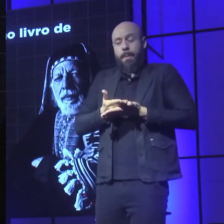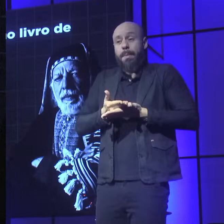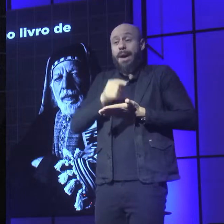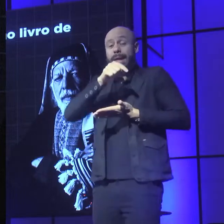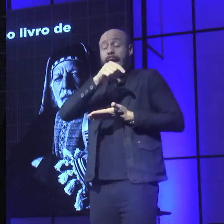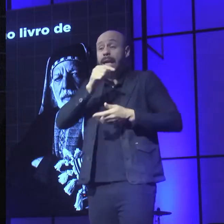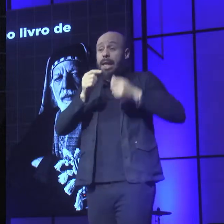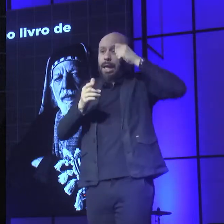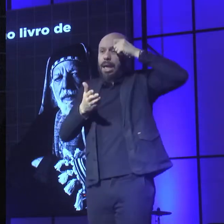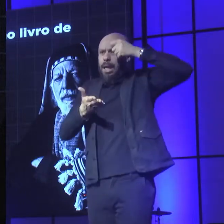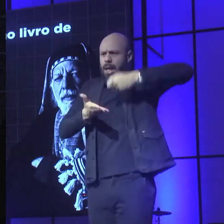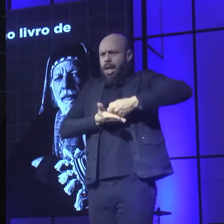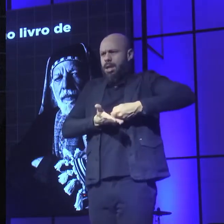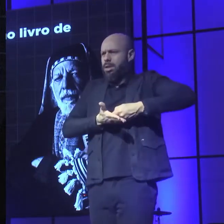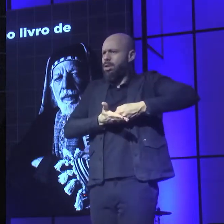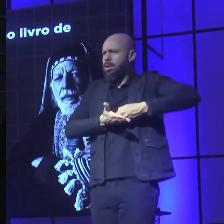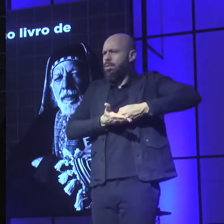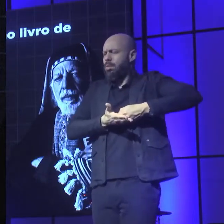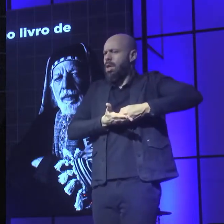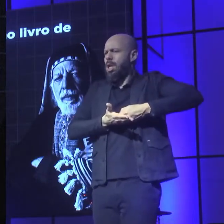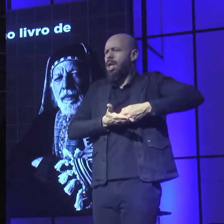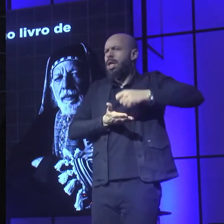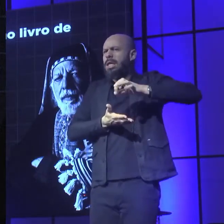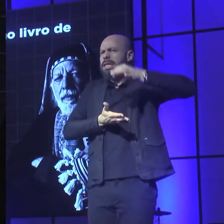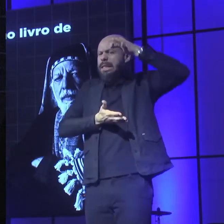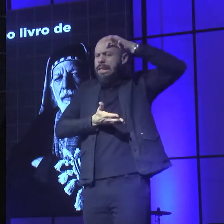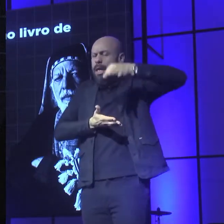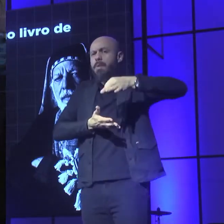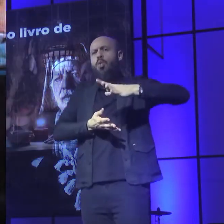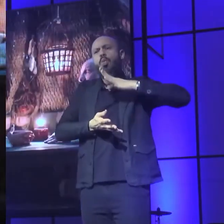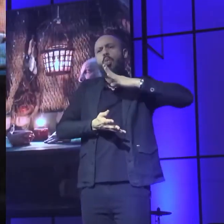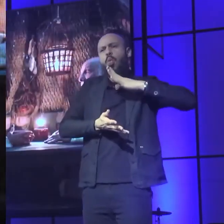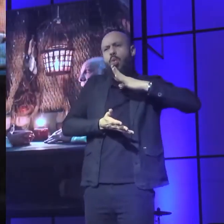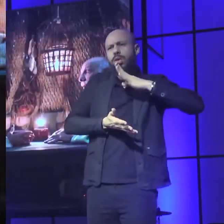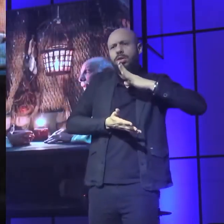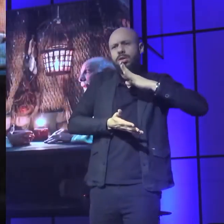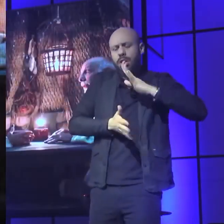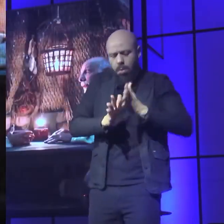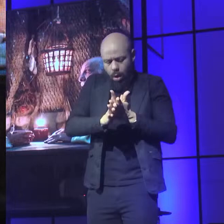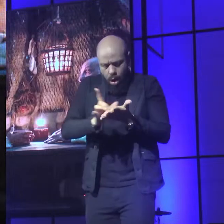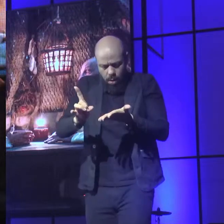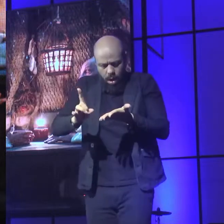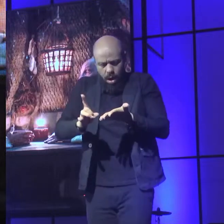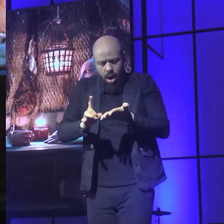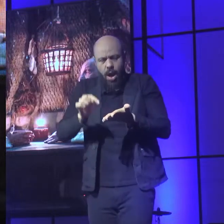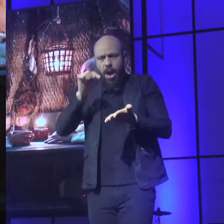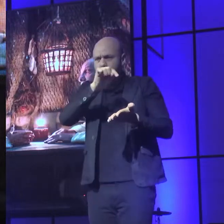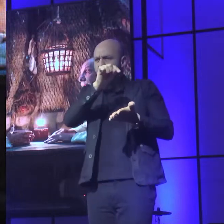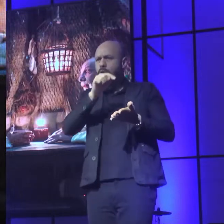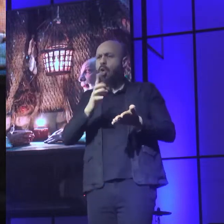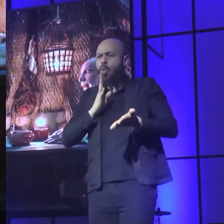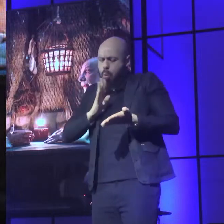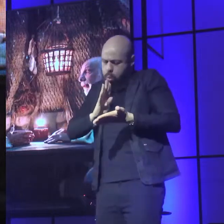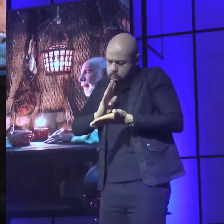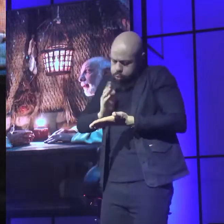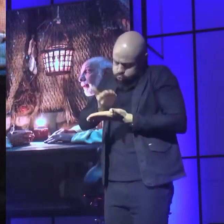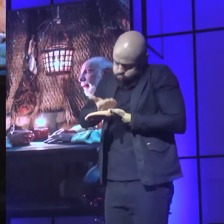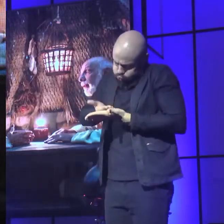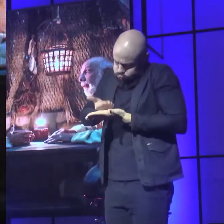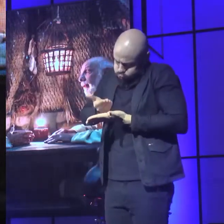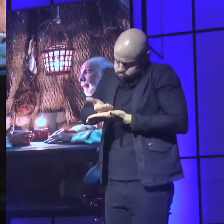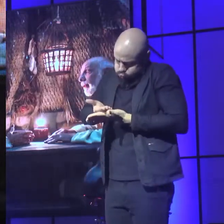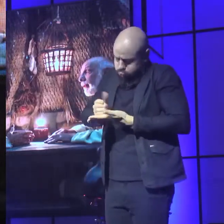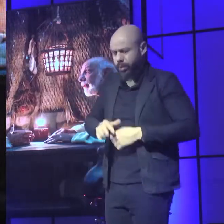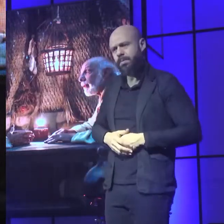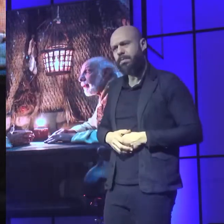pré-decidiu, ele escolheu, ele optou conhecer a verdade a todo custo. Ele não